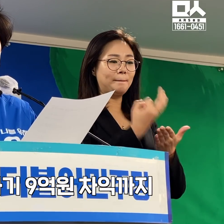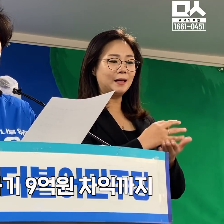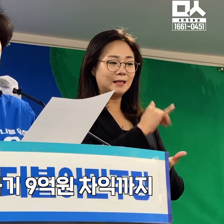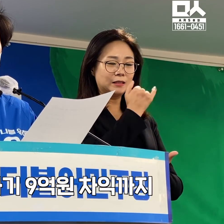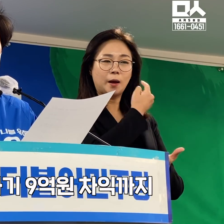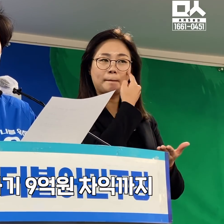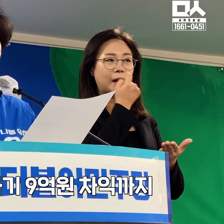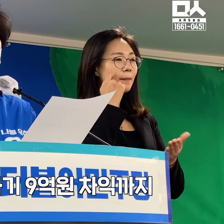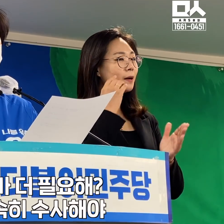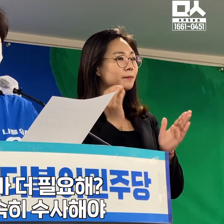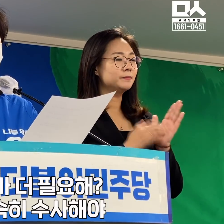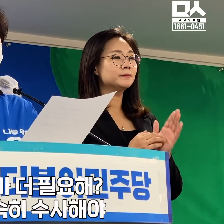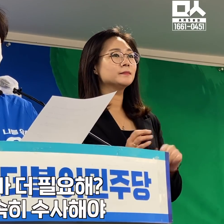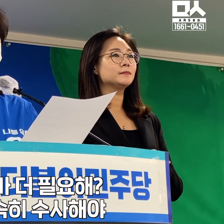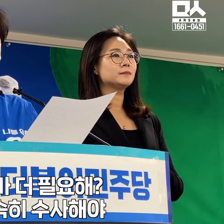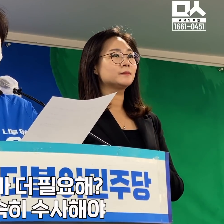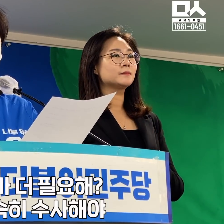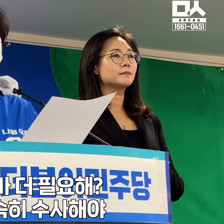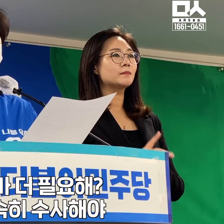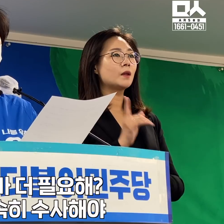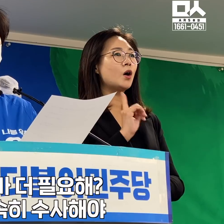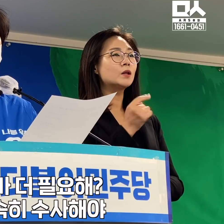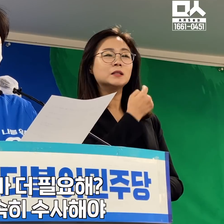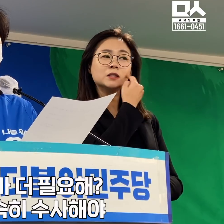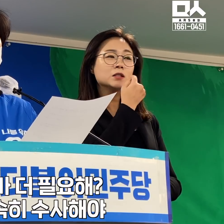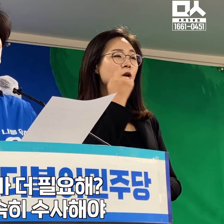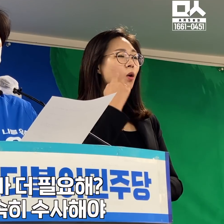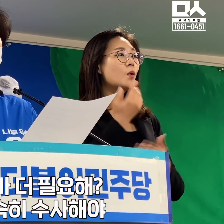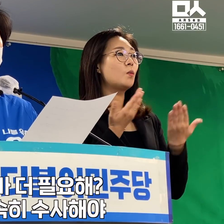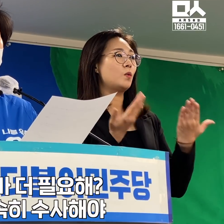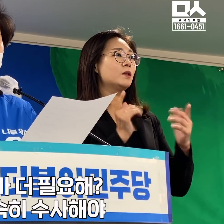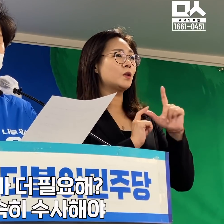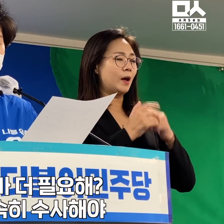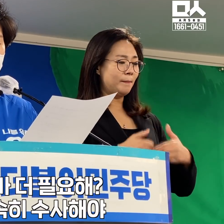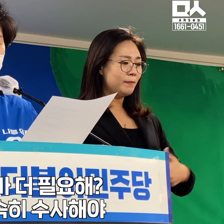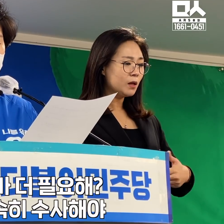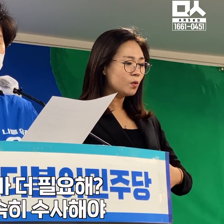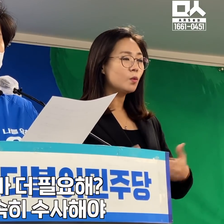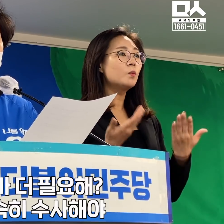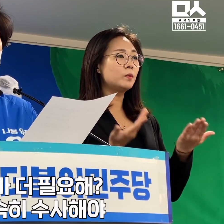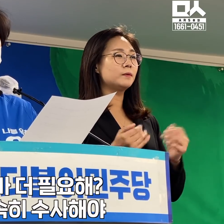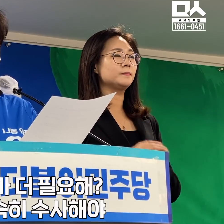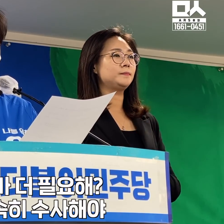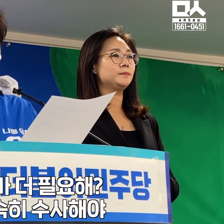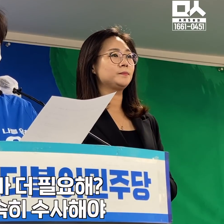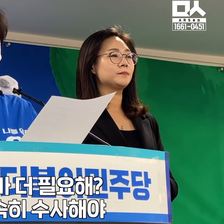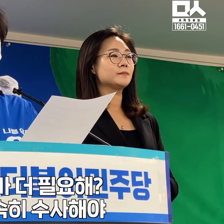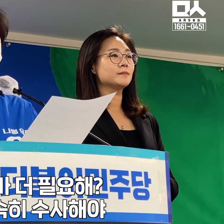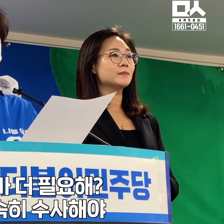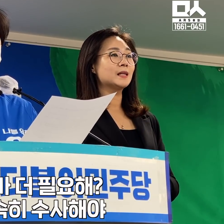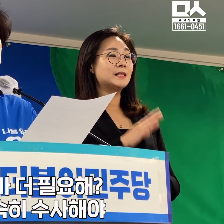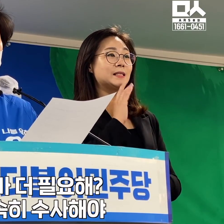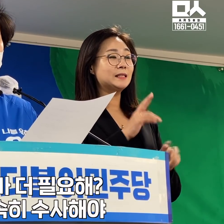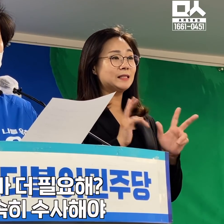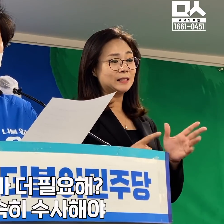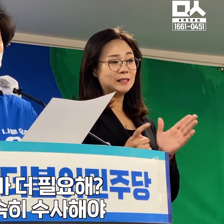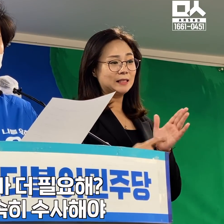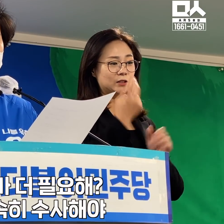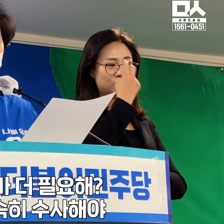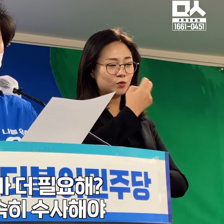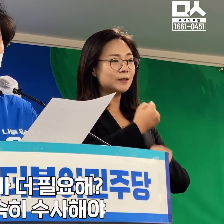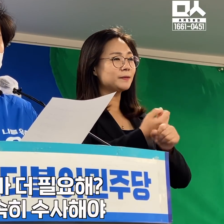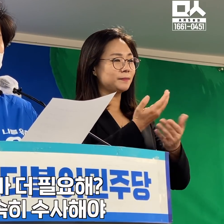거둔 것이 드러났습니다. 이 이상의 어떤 증거가 더 필요하겠습니까? 검찰은 신속히